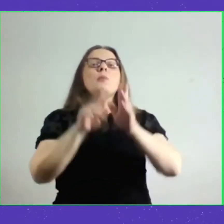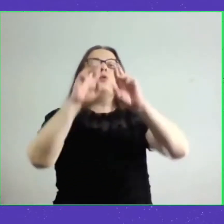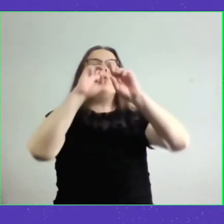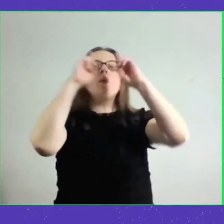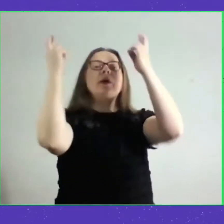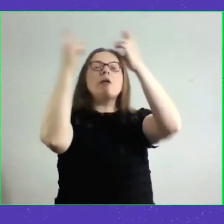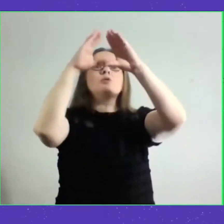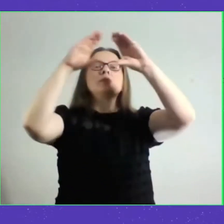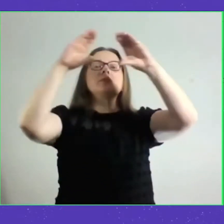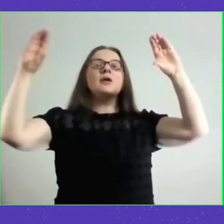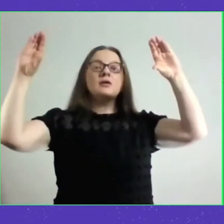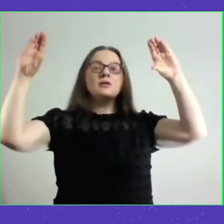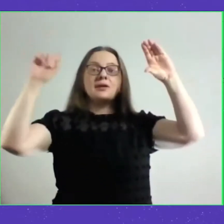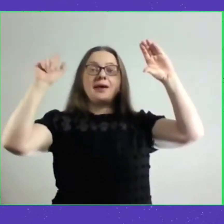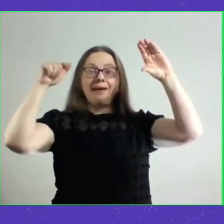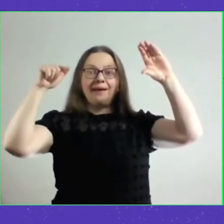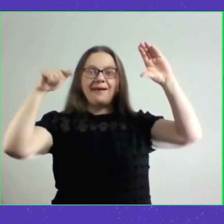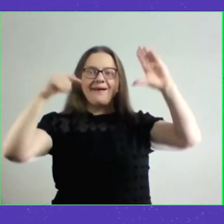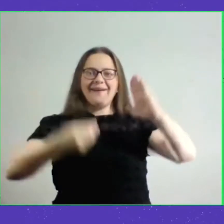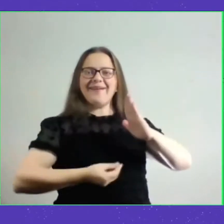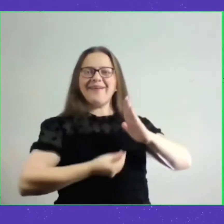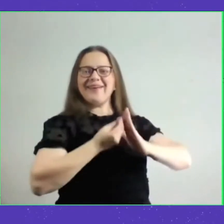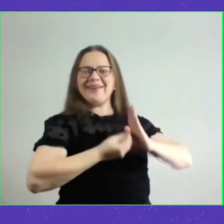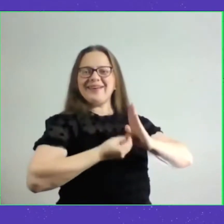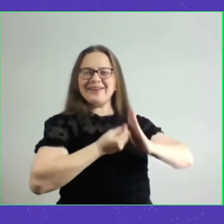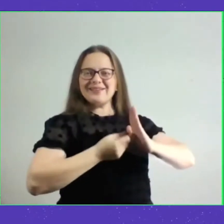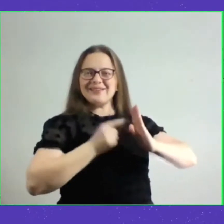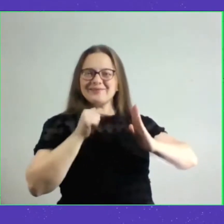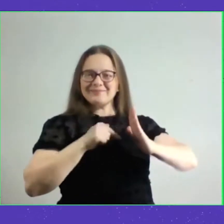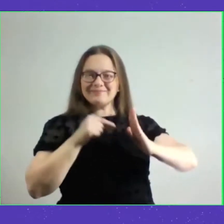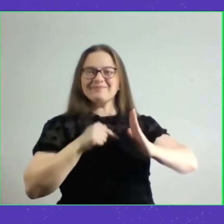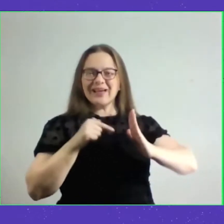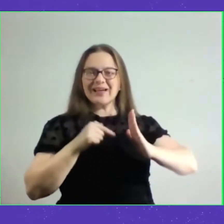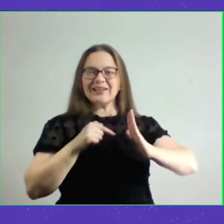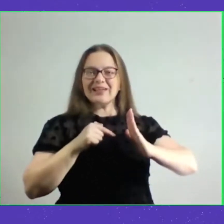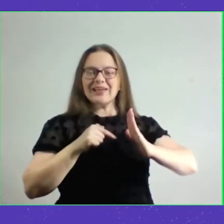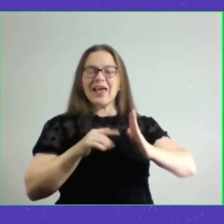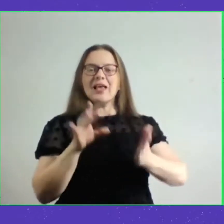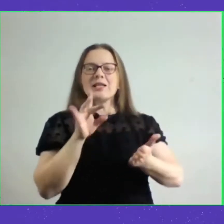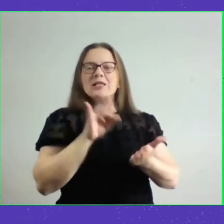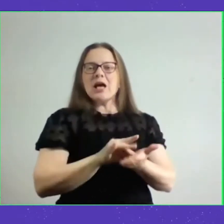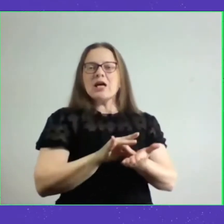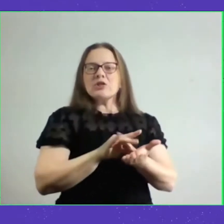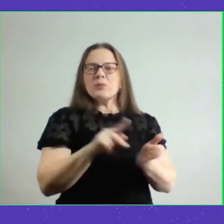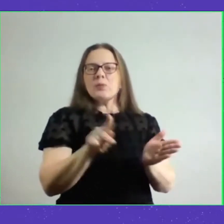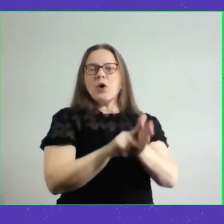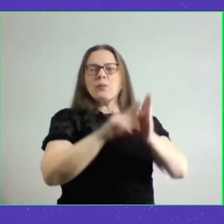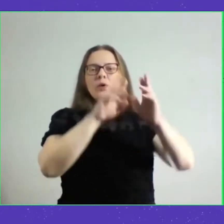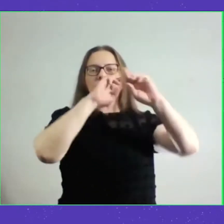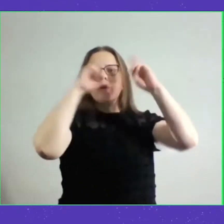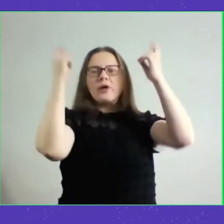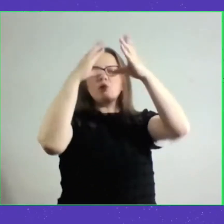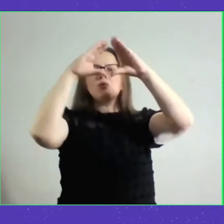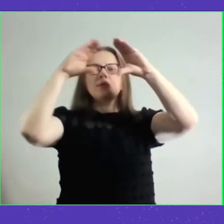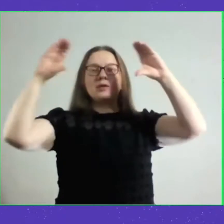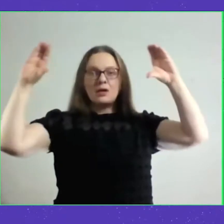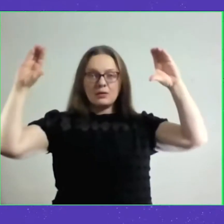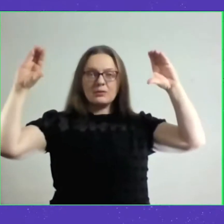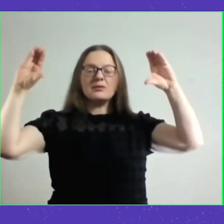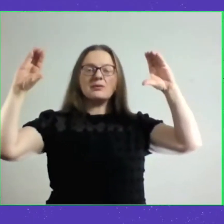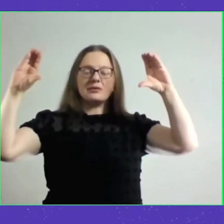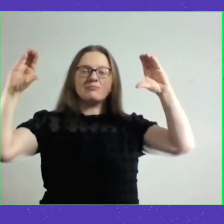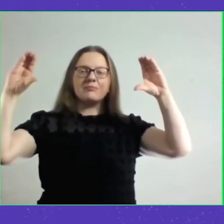igreja. A vida da igreja é a realidade do reino dos céus. Então, viver o que é real